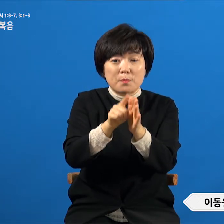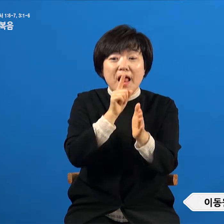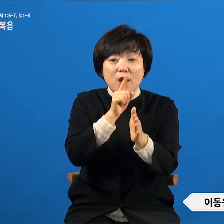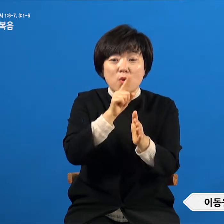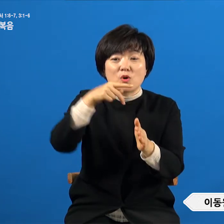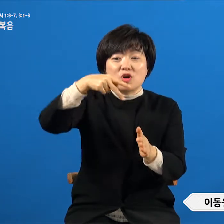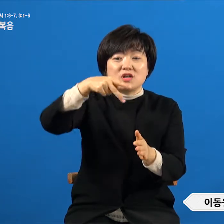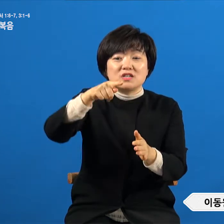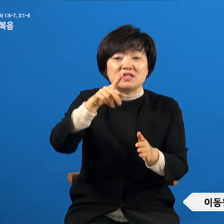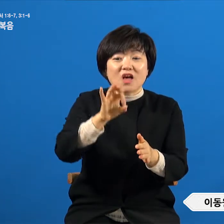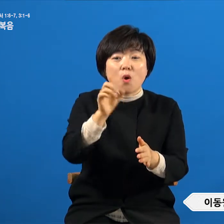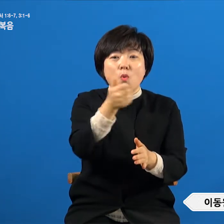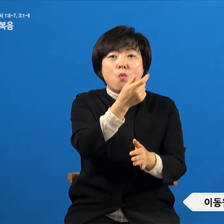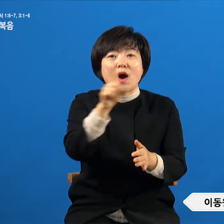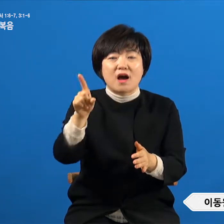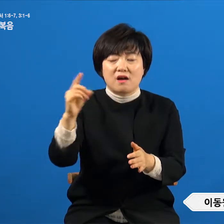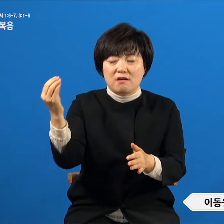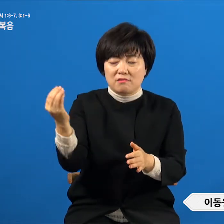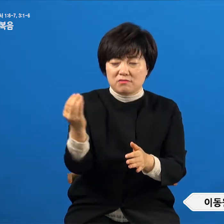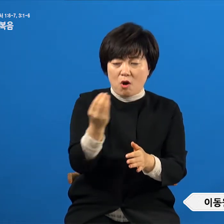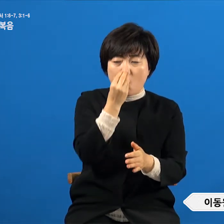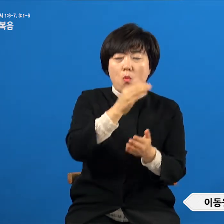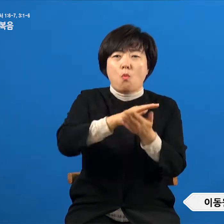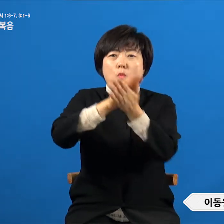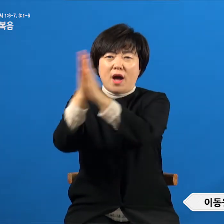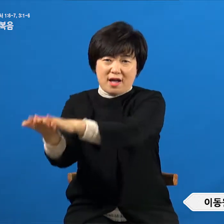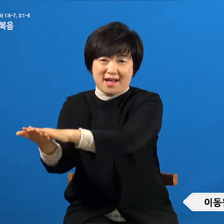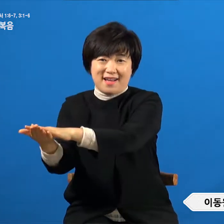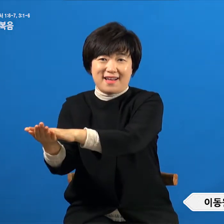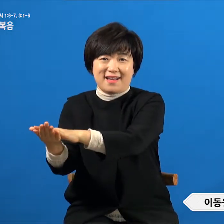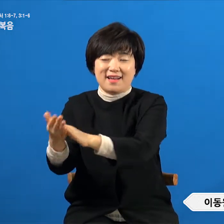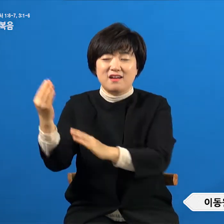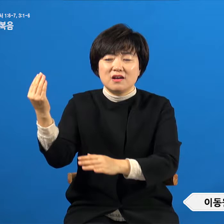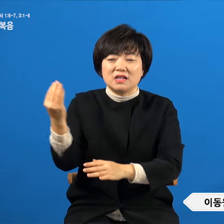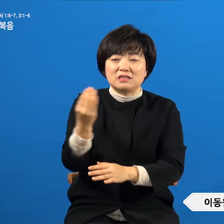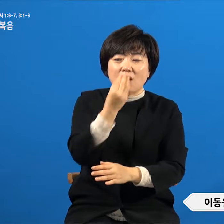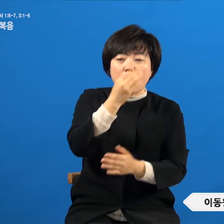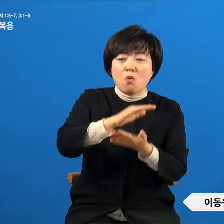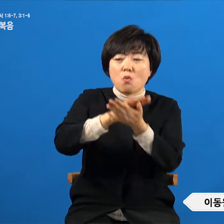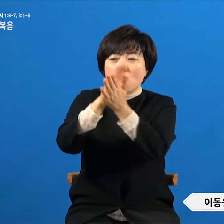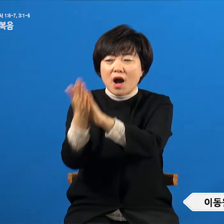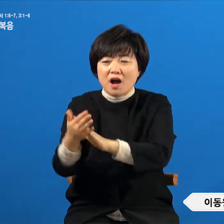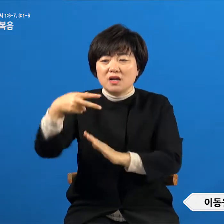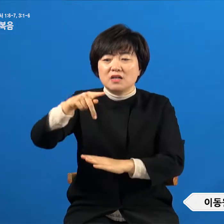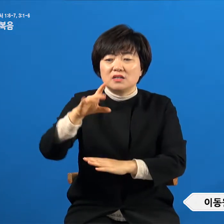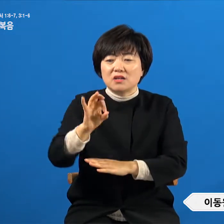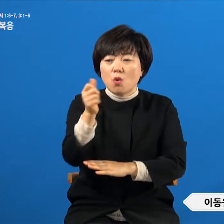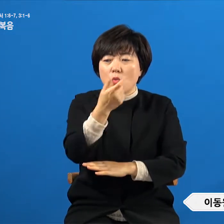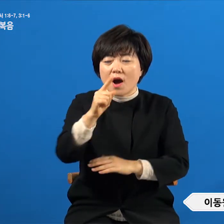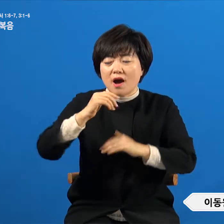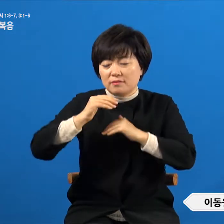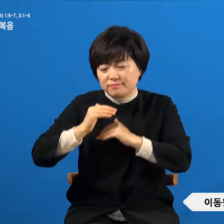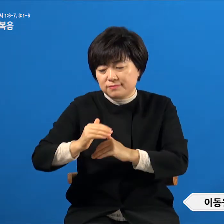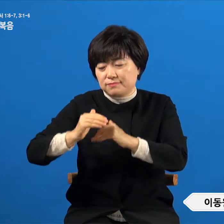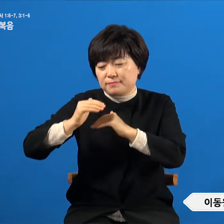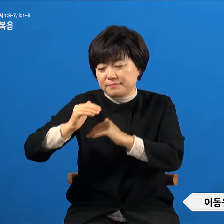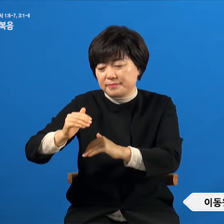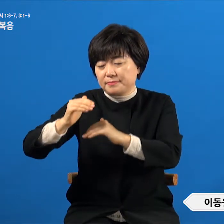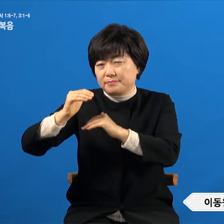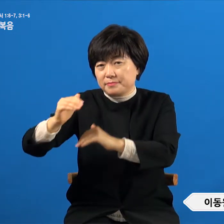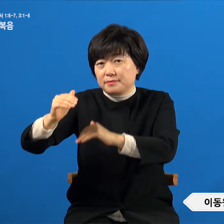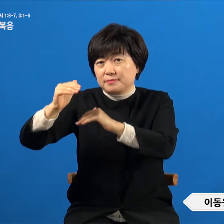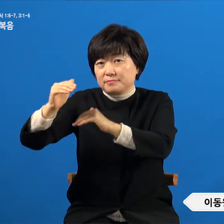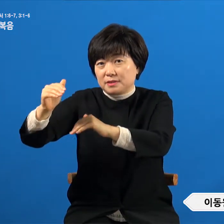거예요. 성화의 과정. 아무도 성화를 완성한 사람은 없어요. 아직도 우리는 성화를 이루어가고 있습니다. 우리의 선배들은